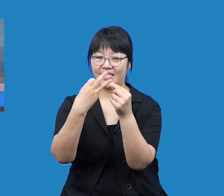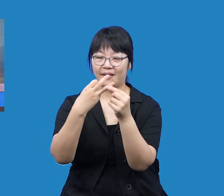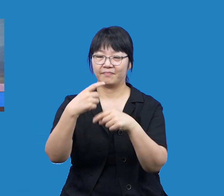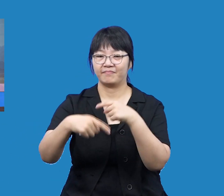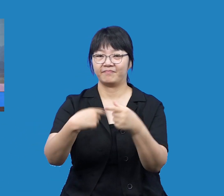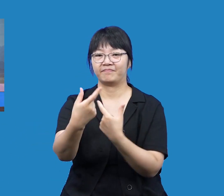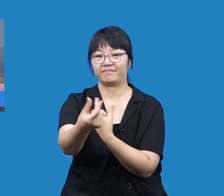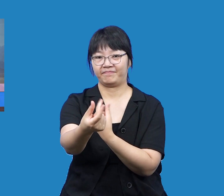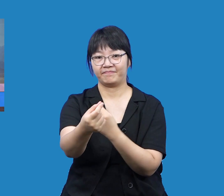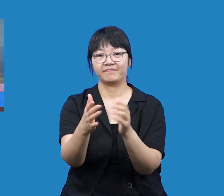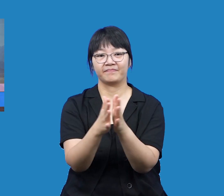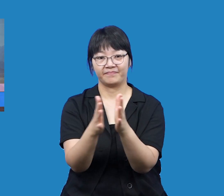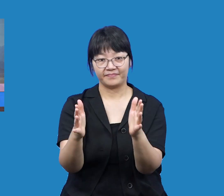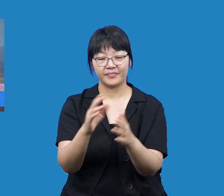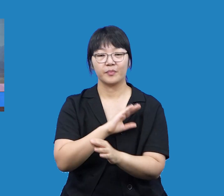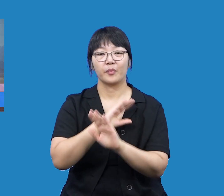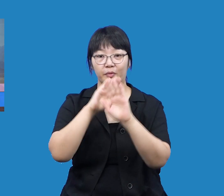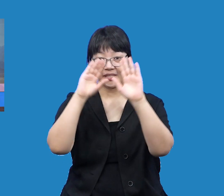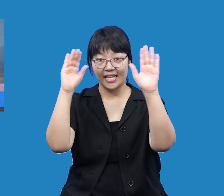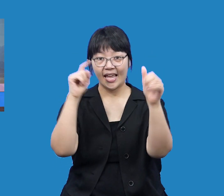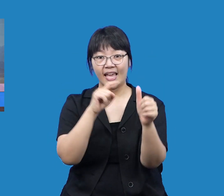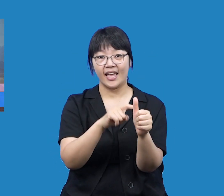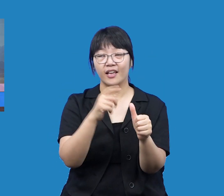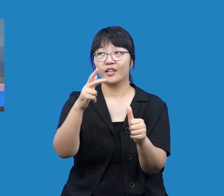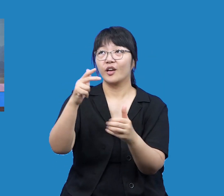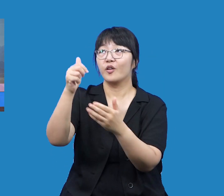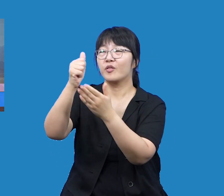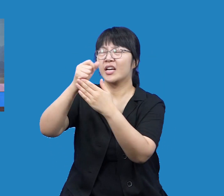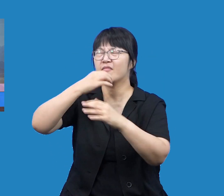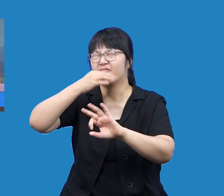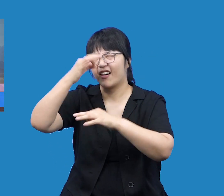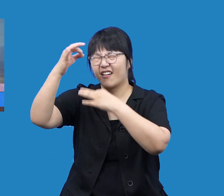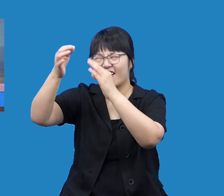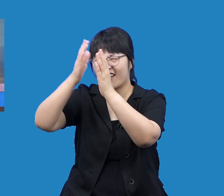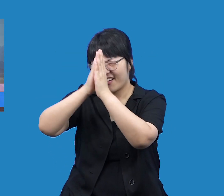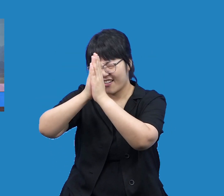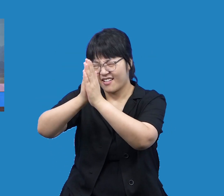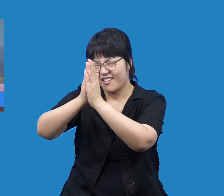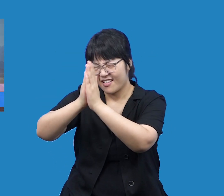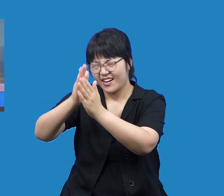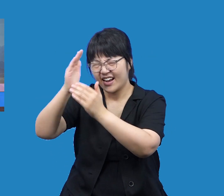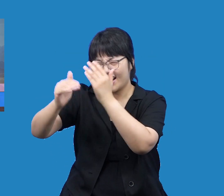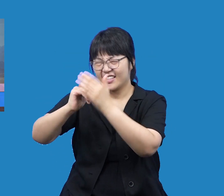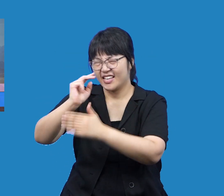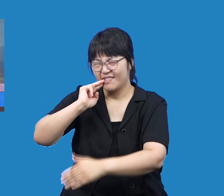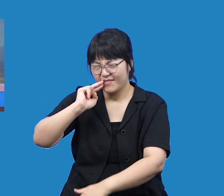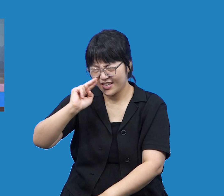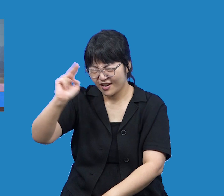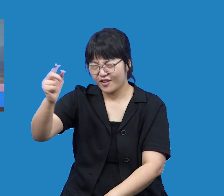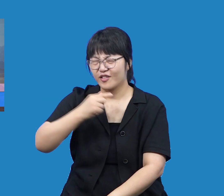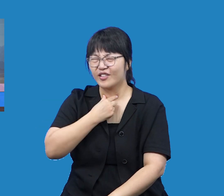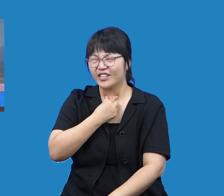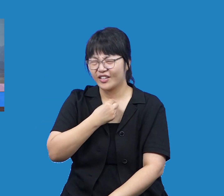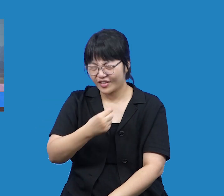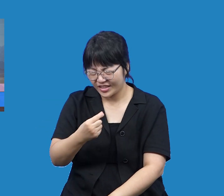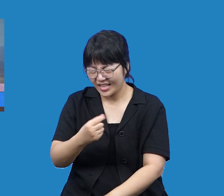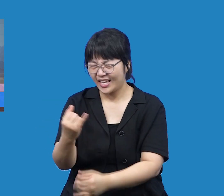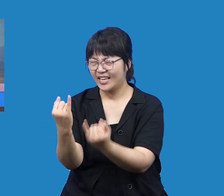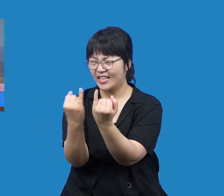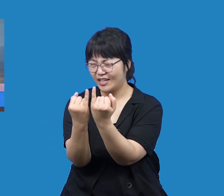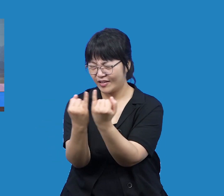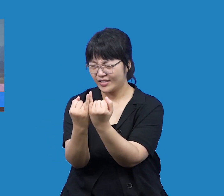같이 읽습니다. 시작. 모세가 여호와께 부르짖어 이르되 하나님이여 원하건대